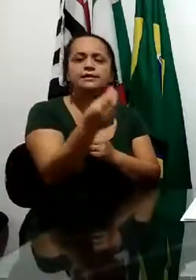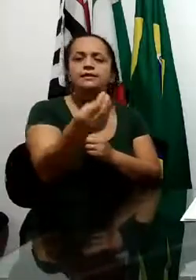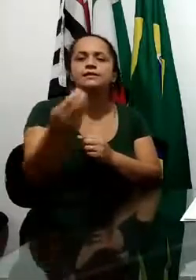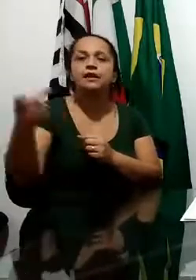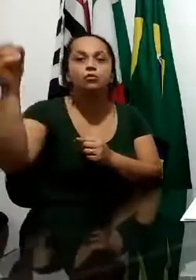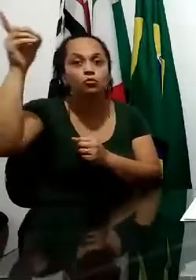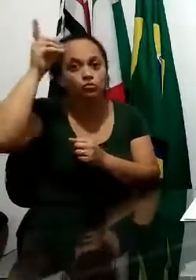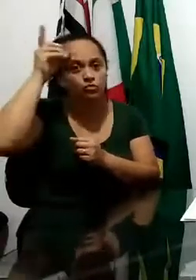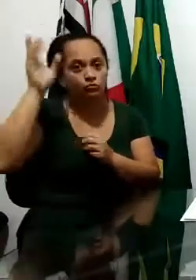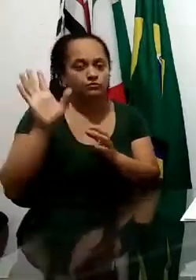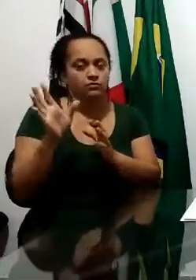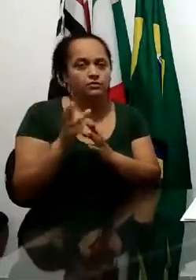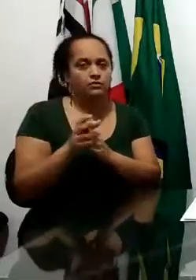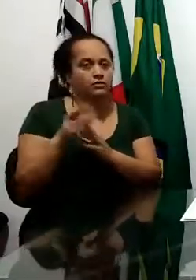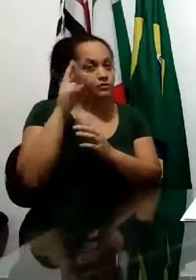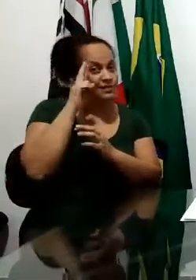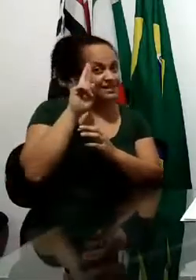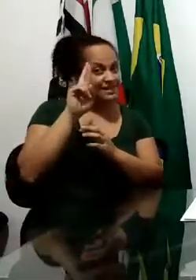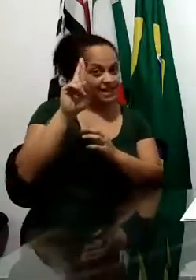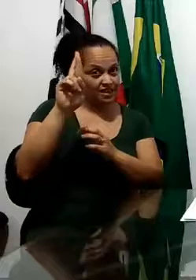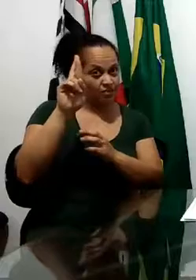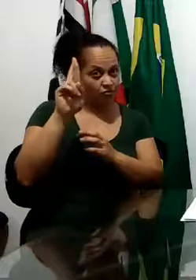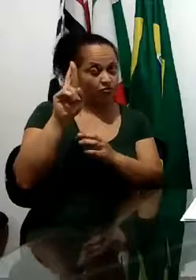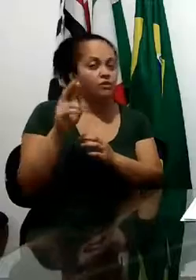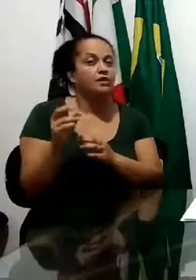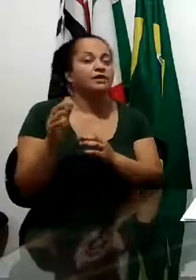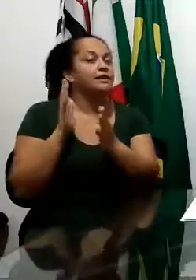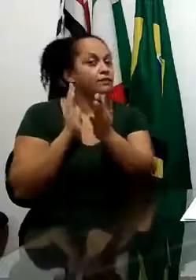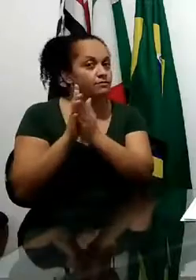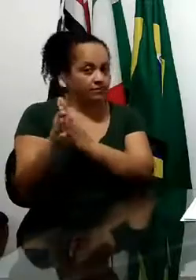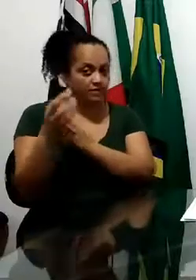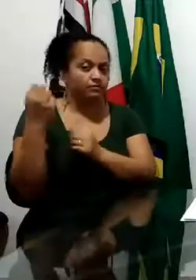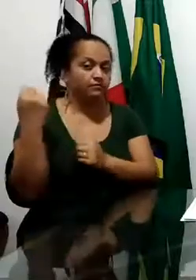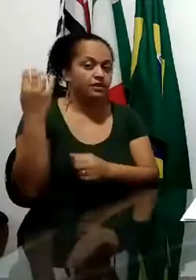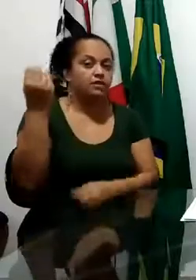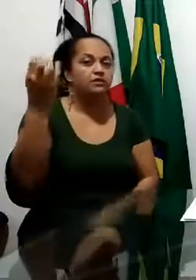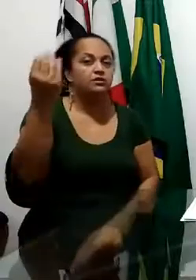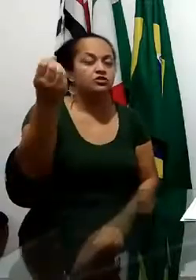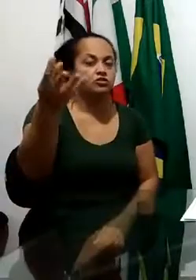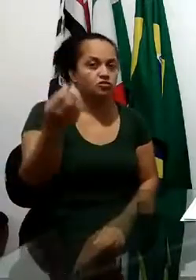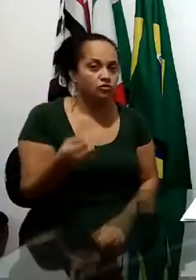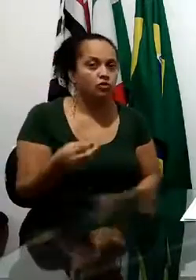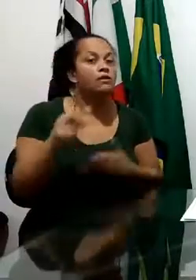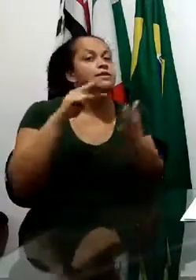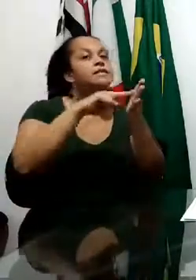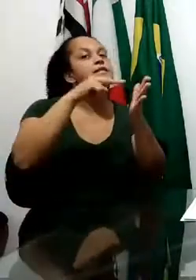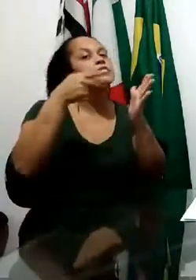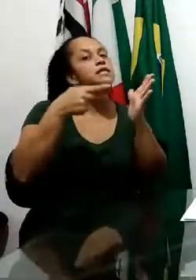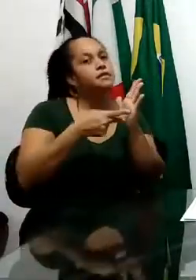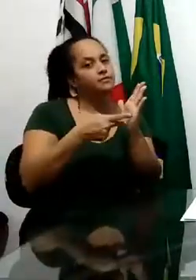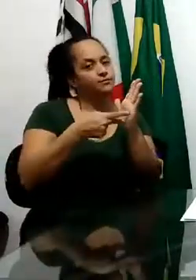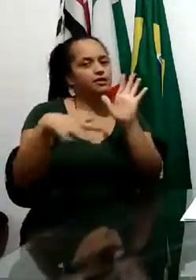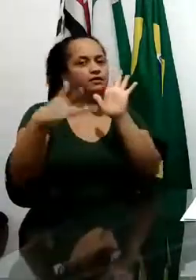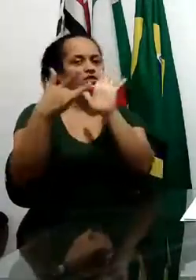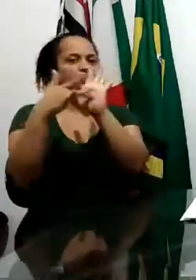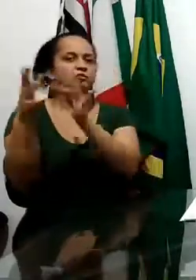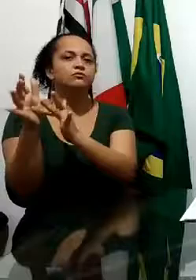seu país, mas antes entregou para os seus servos talentos, representa a pessoa de Jesus